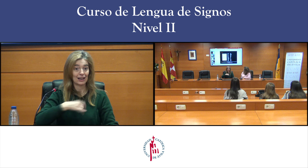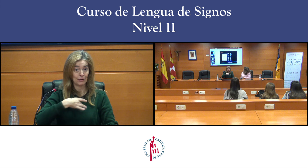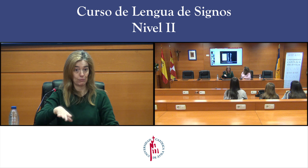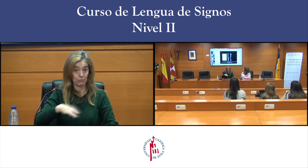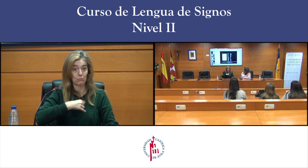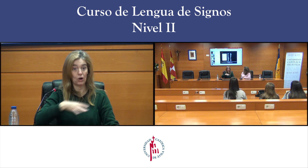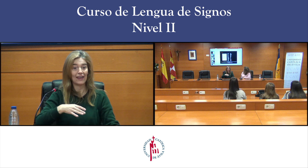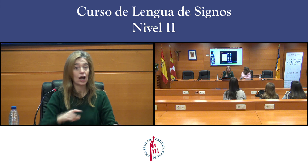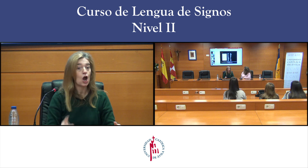Vale